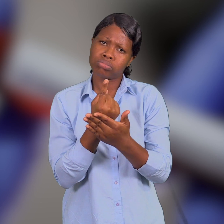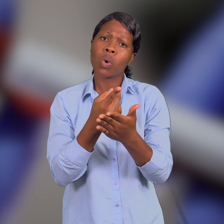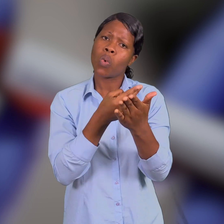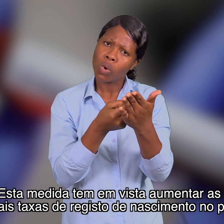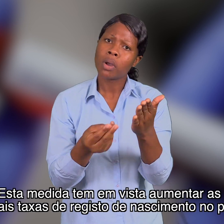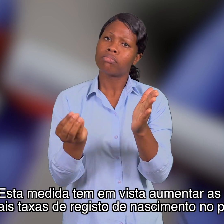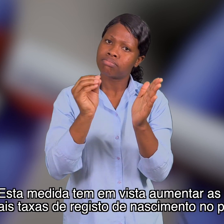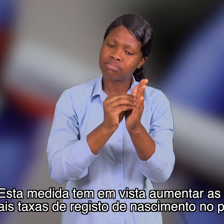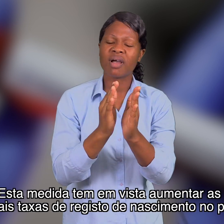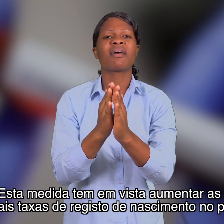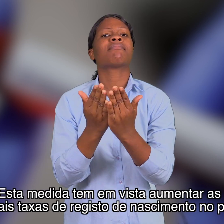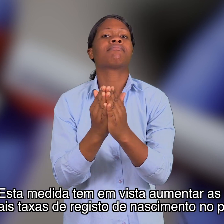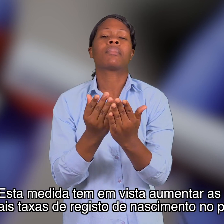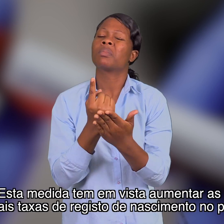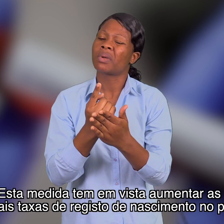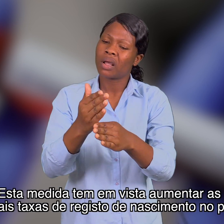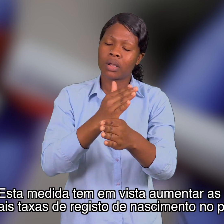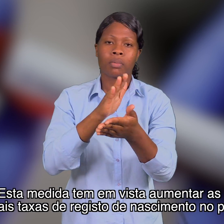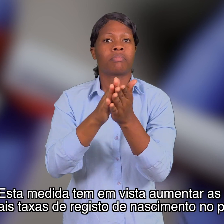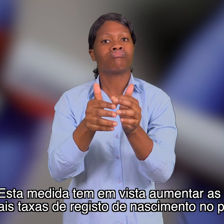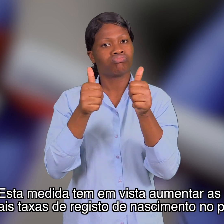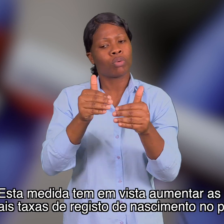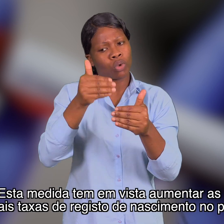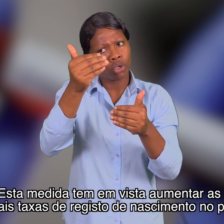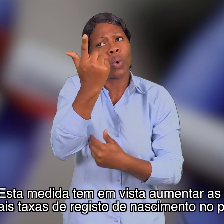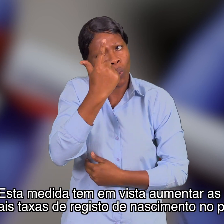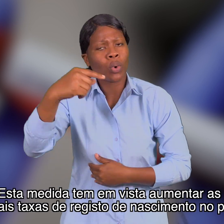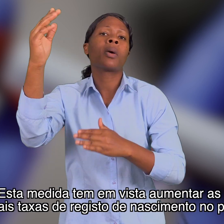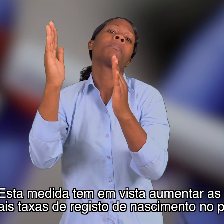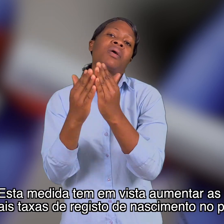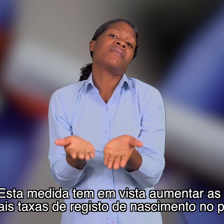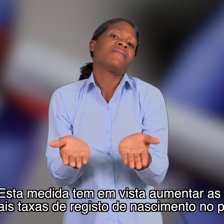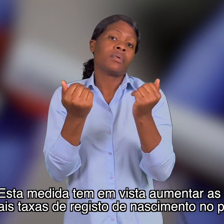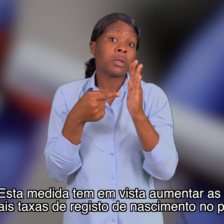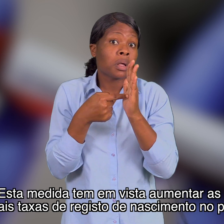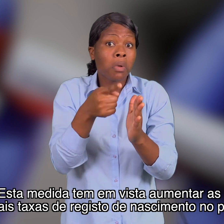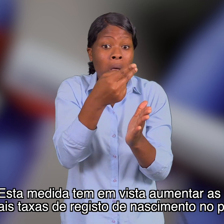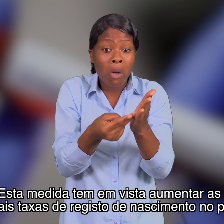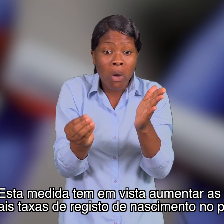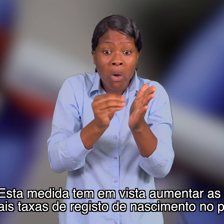Esta medida tem em vista aumentar as atuais taxas de registro de nascimento no país.